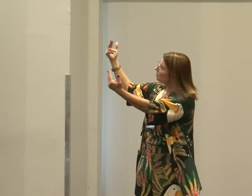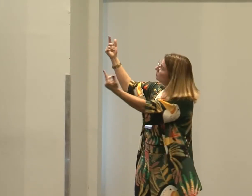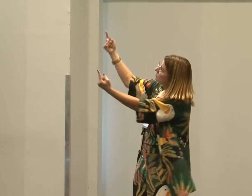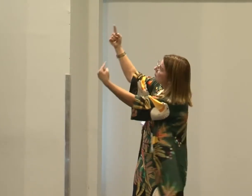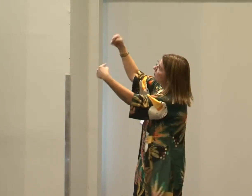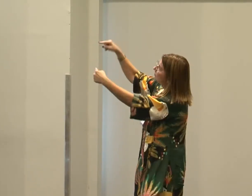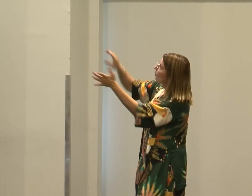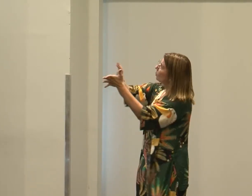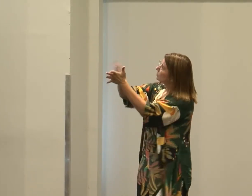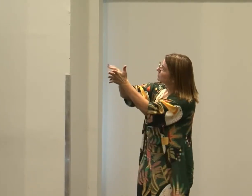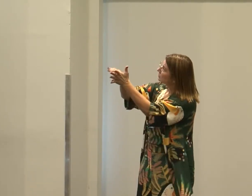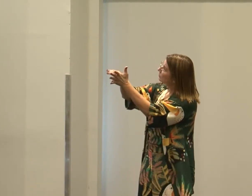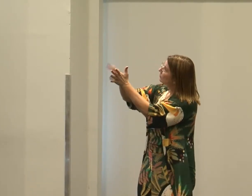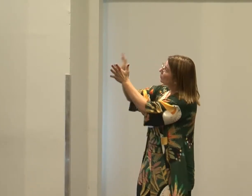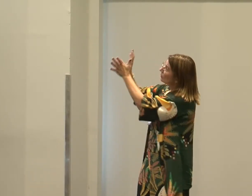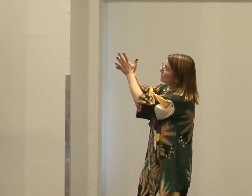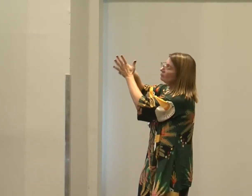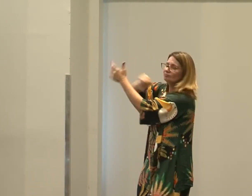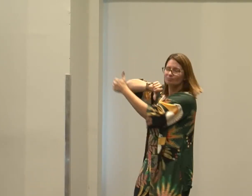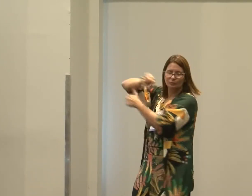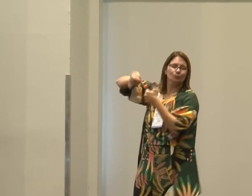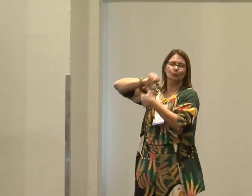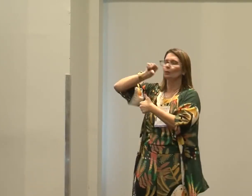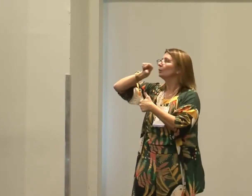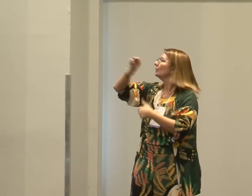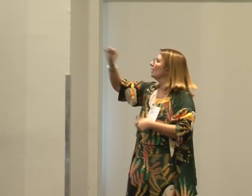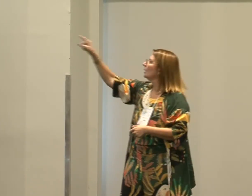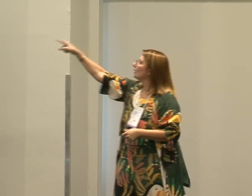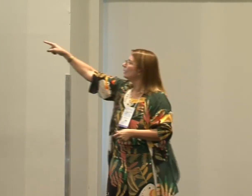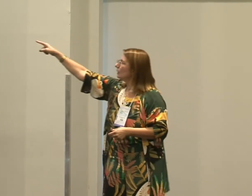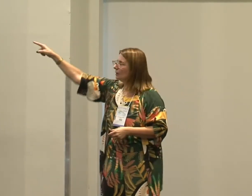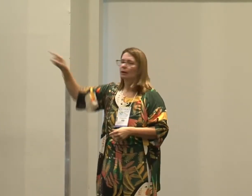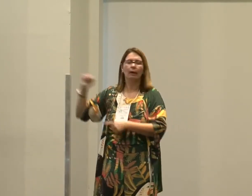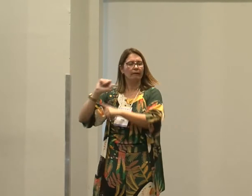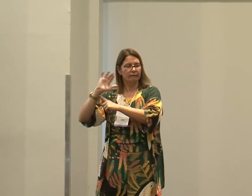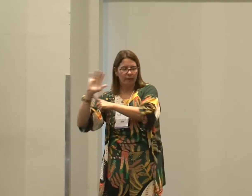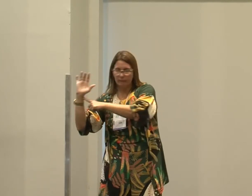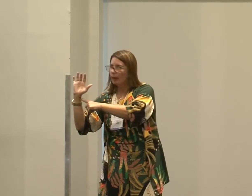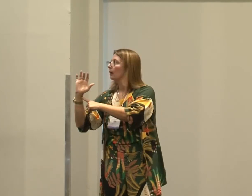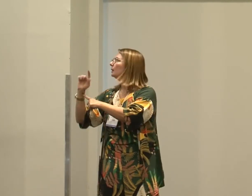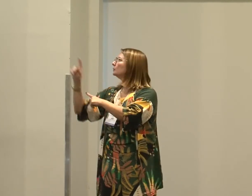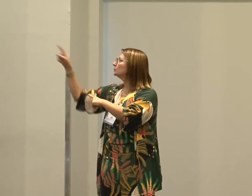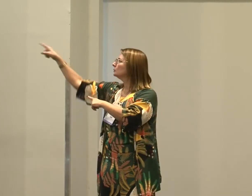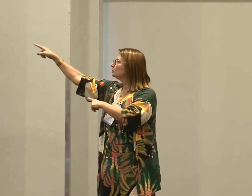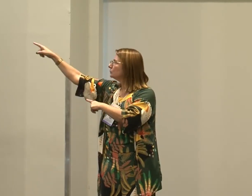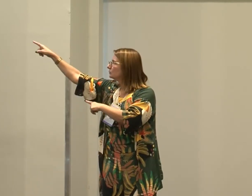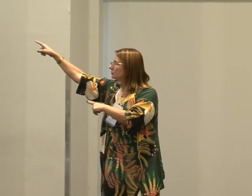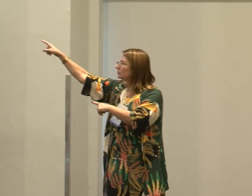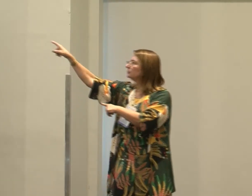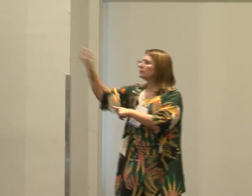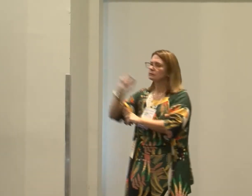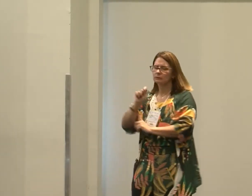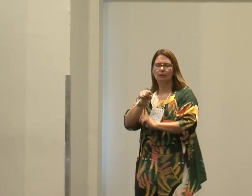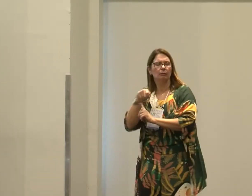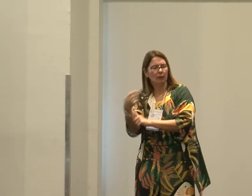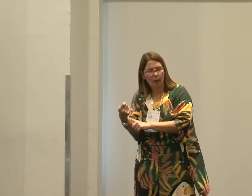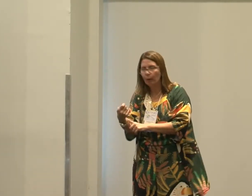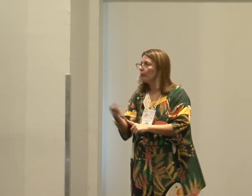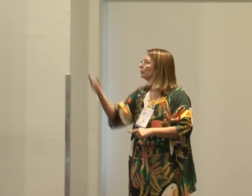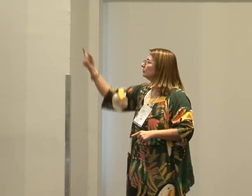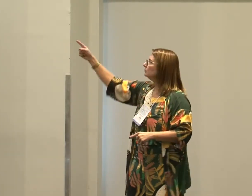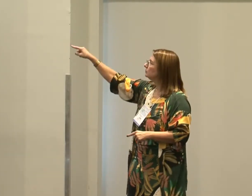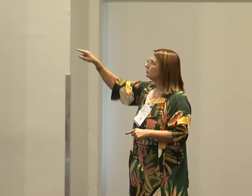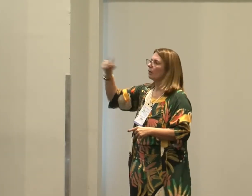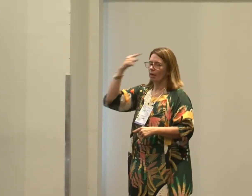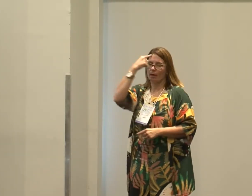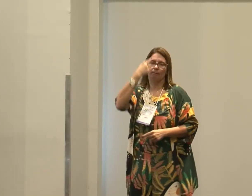Veja que segue semelhante, passo a passo. Mas ali acaba mudando um pouco o conceito, porque a gente vai